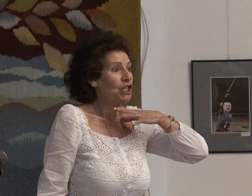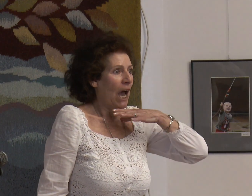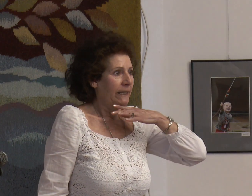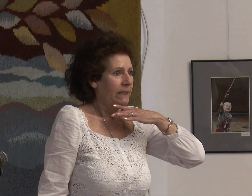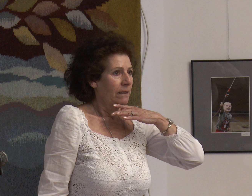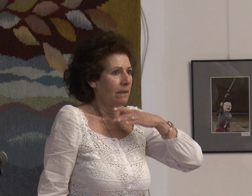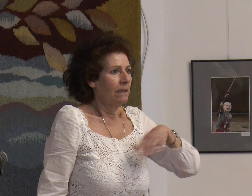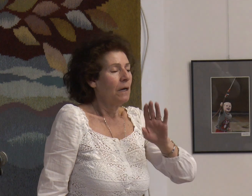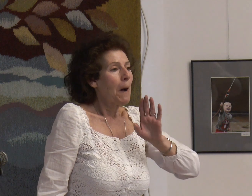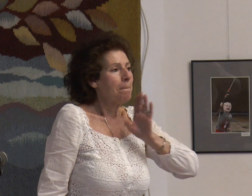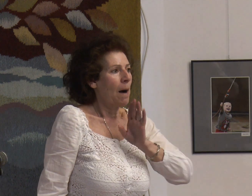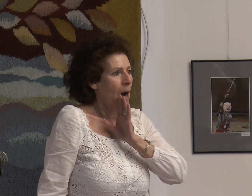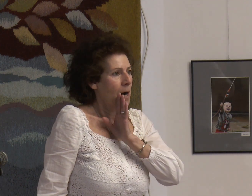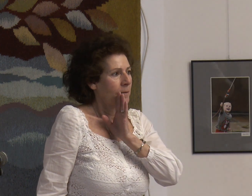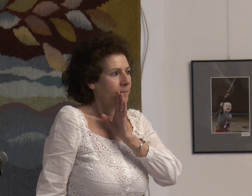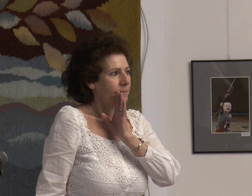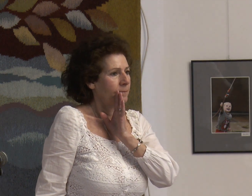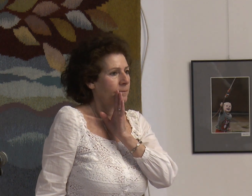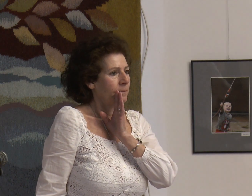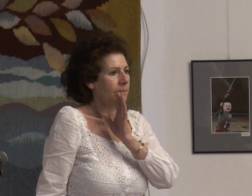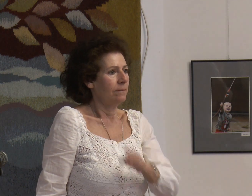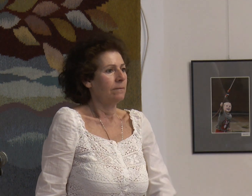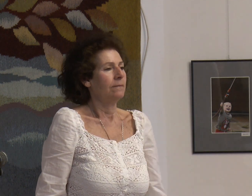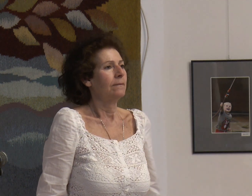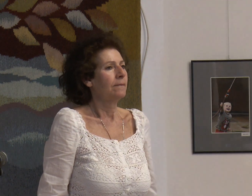Várnai Zsemi, mama.